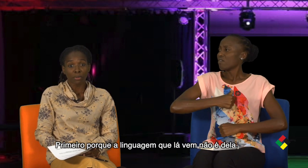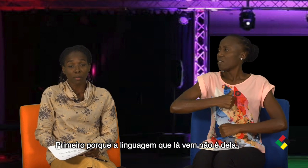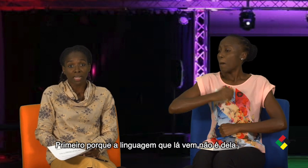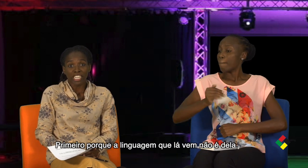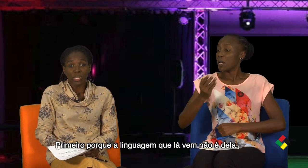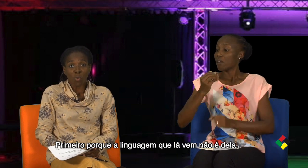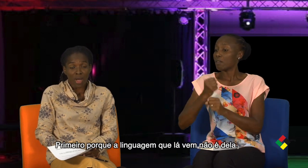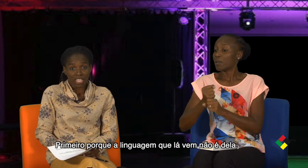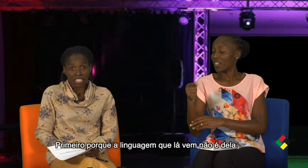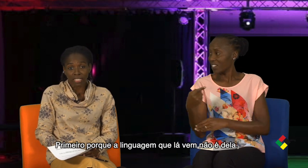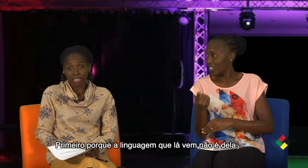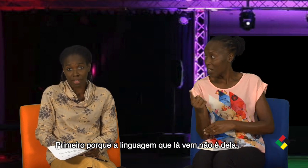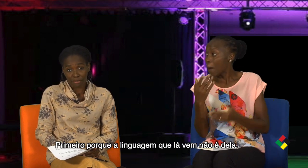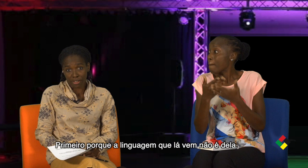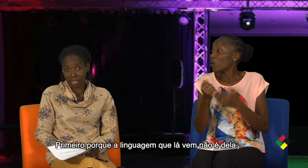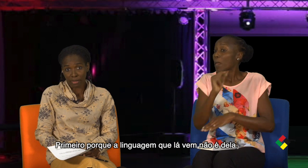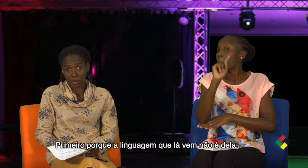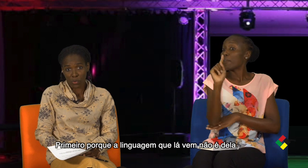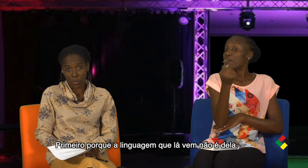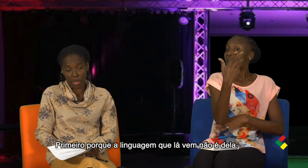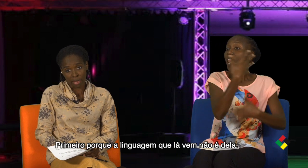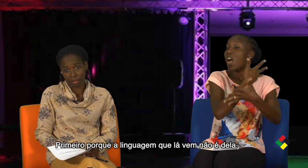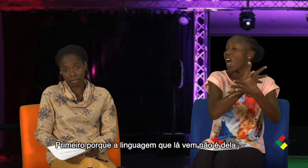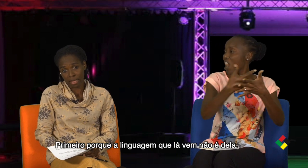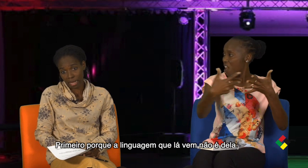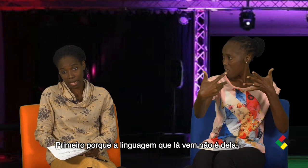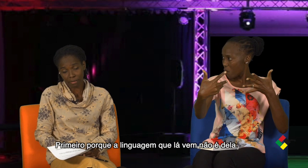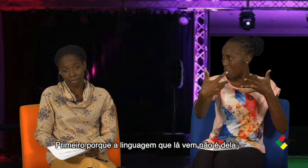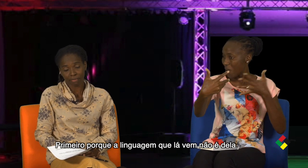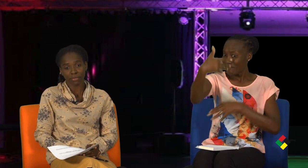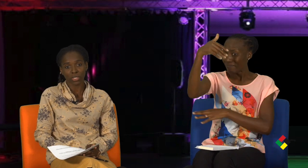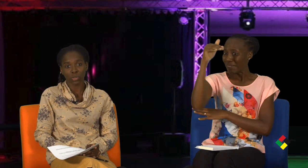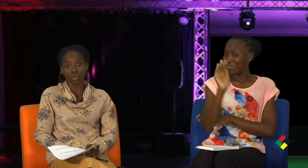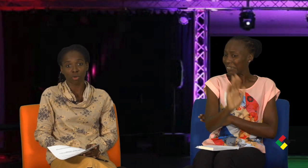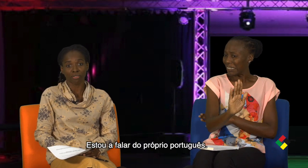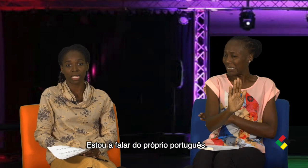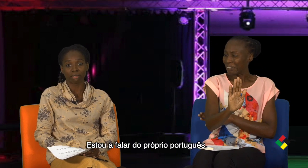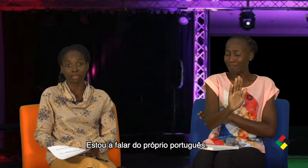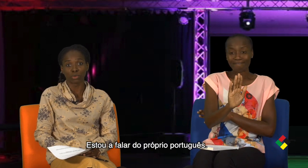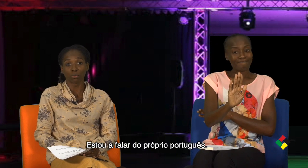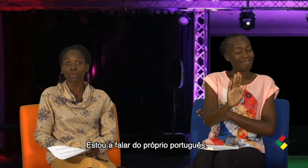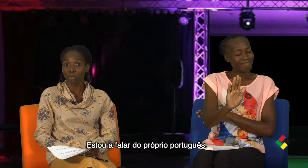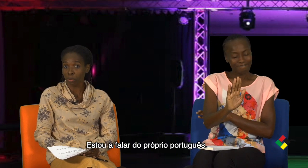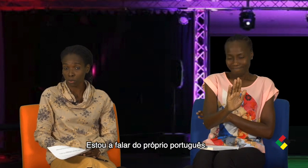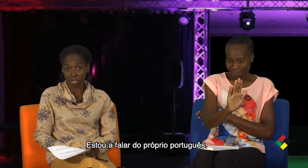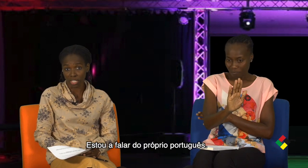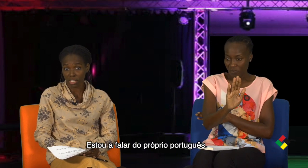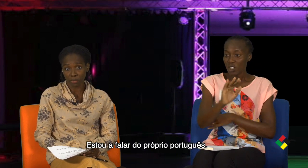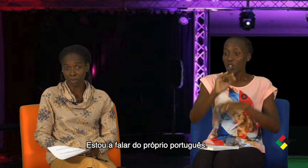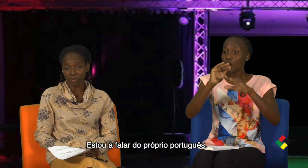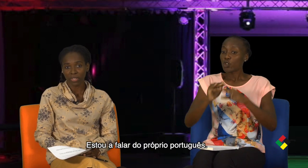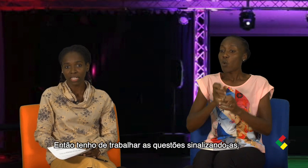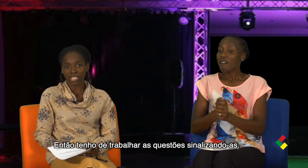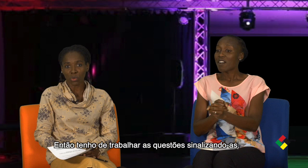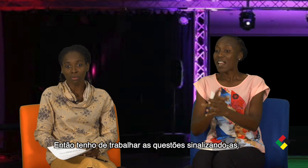a própria linguagem que lá vem não é dela. Eu estou a falar do próprio português. Então eu tenho